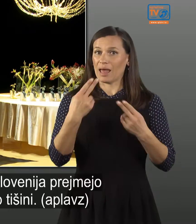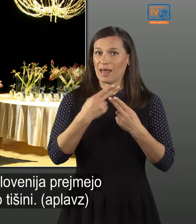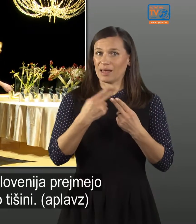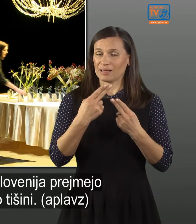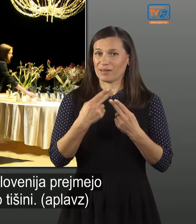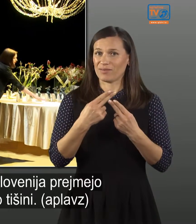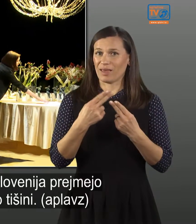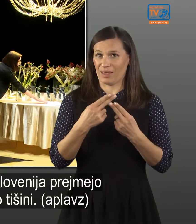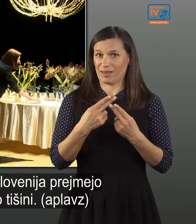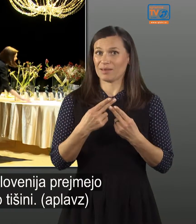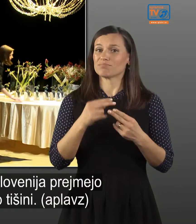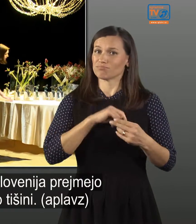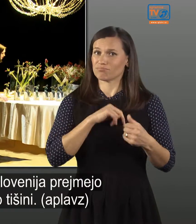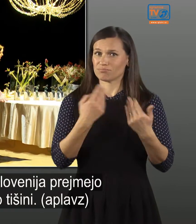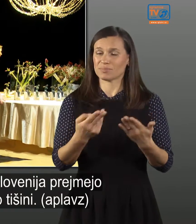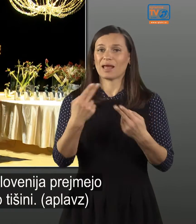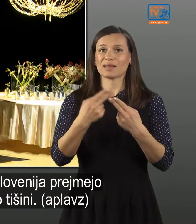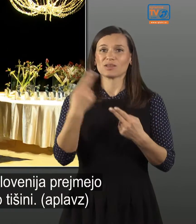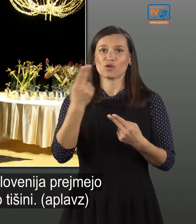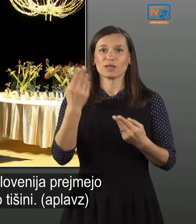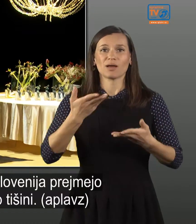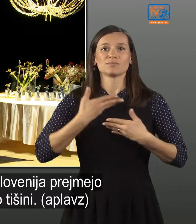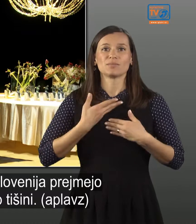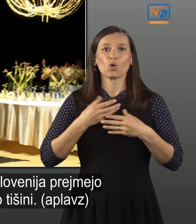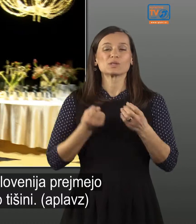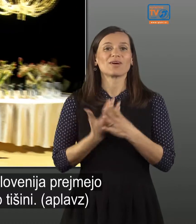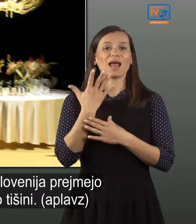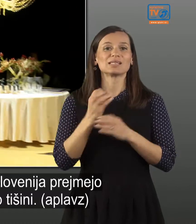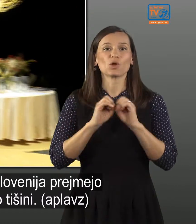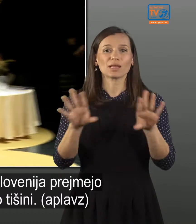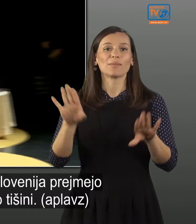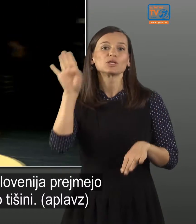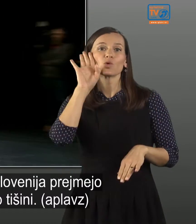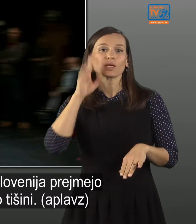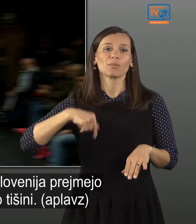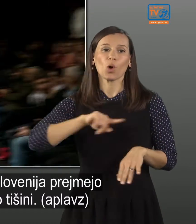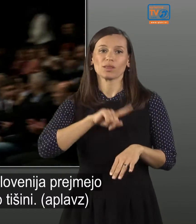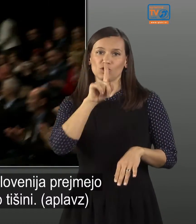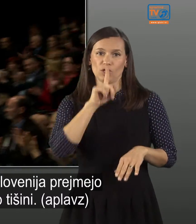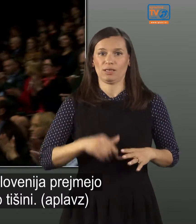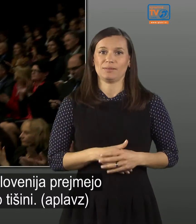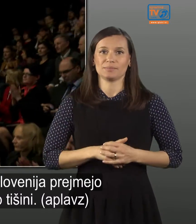Častno priznanje RTV Slovenija prejmejo ustvarjalci oddaje Prisluhnimo tišini.